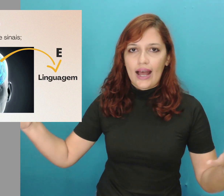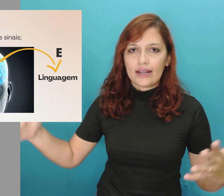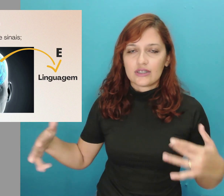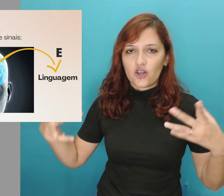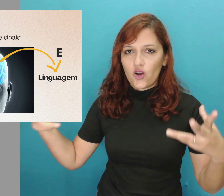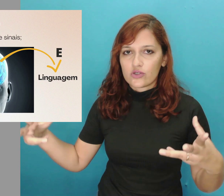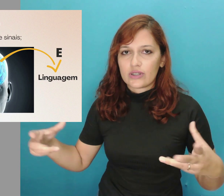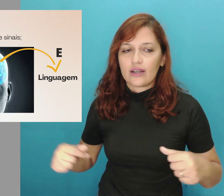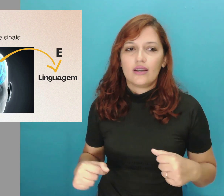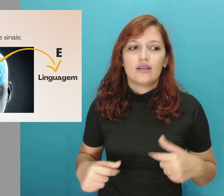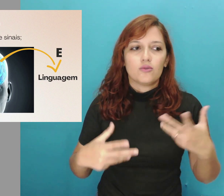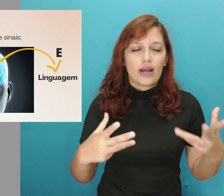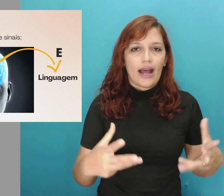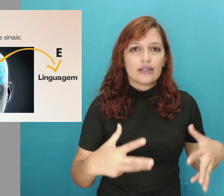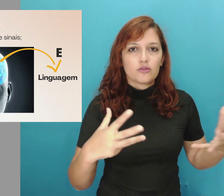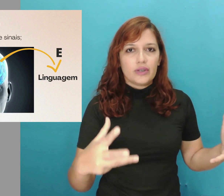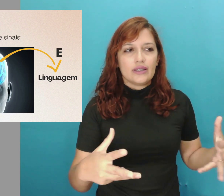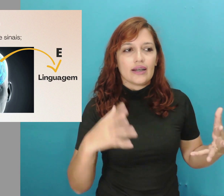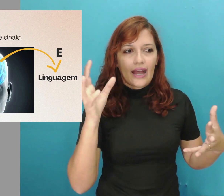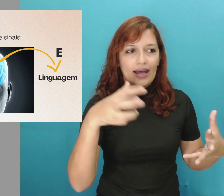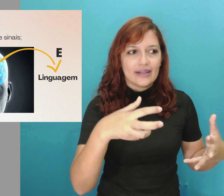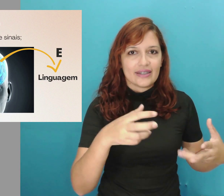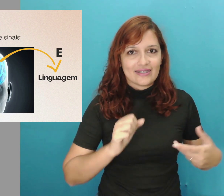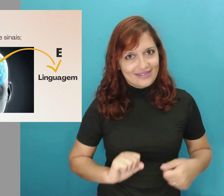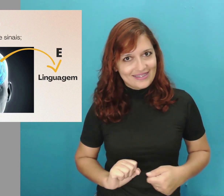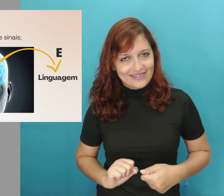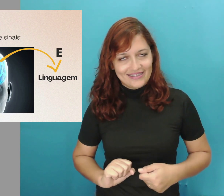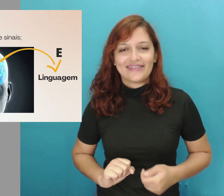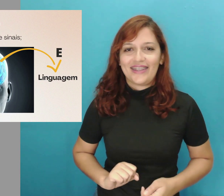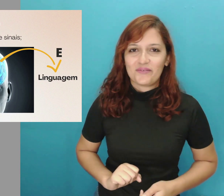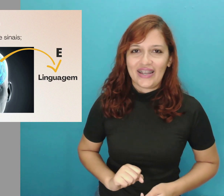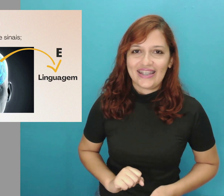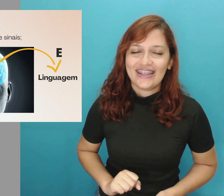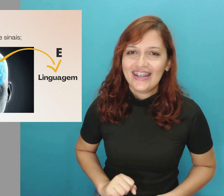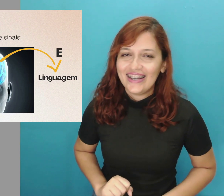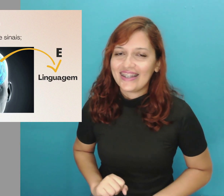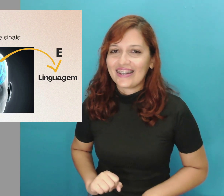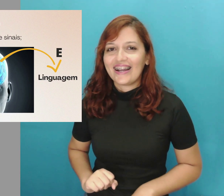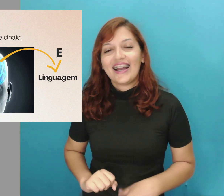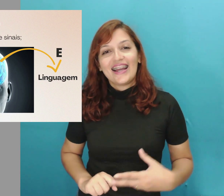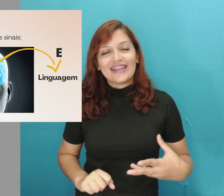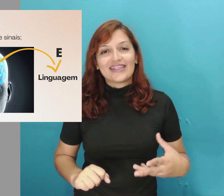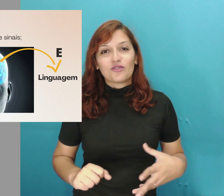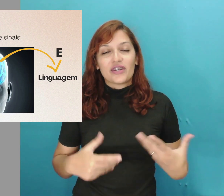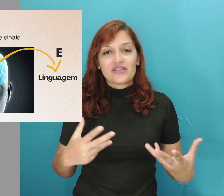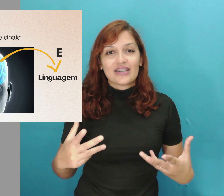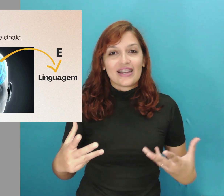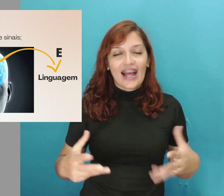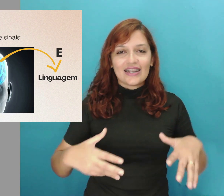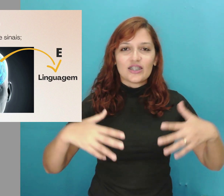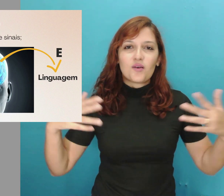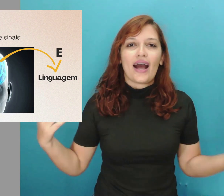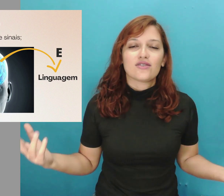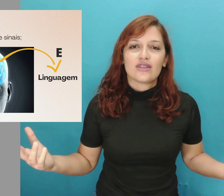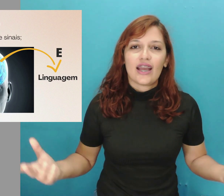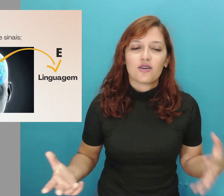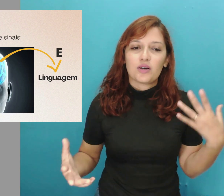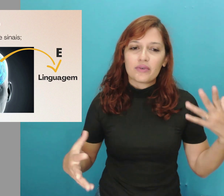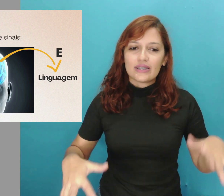late, rosna, o gato mia, arranha. Também. Então, veja que a linguagem é uma maneira